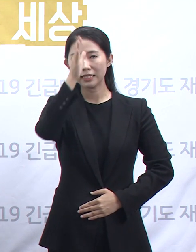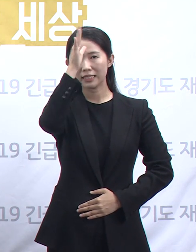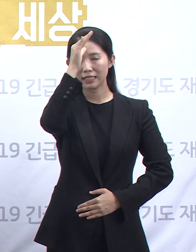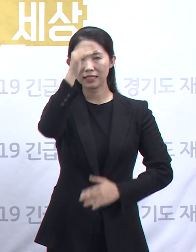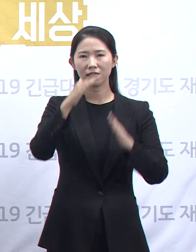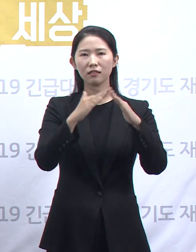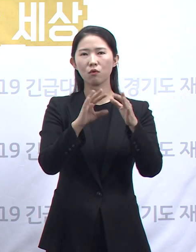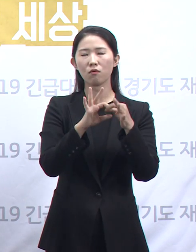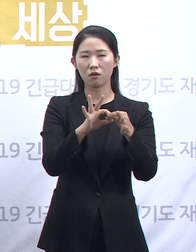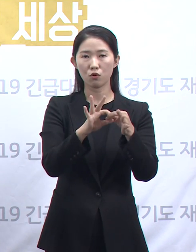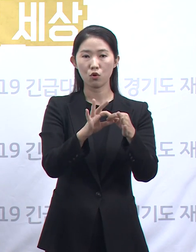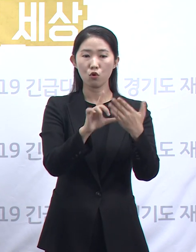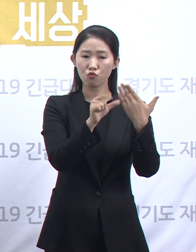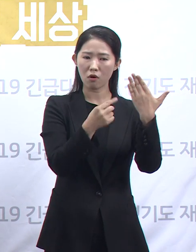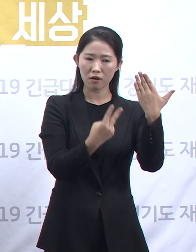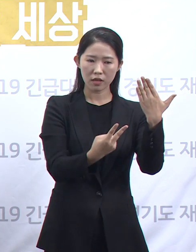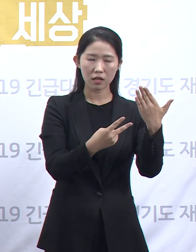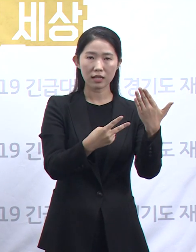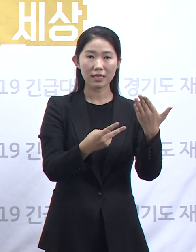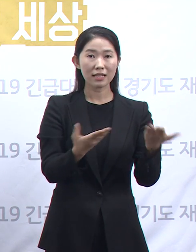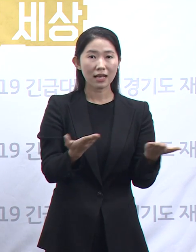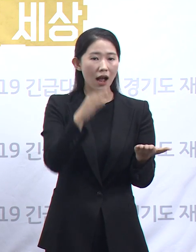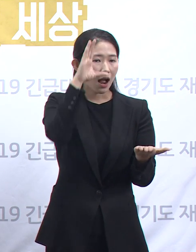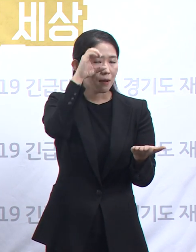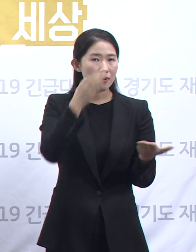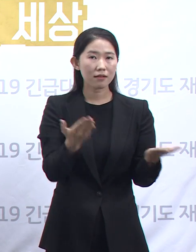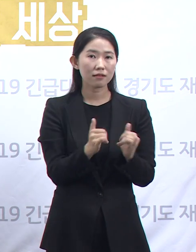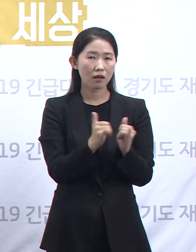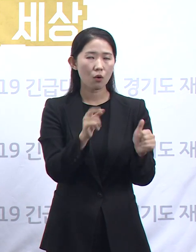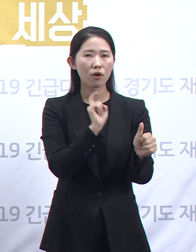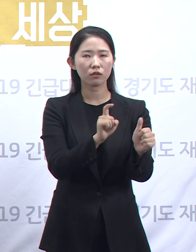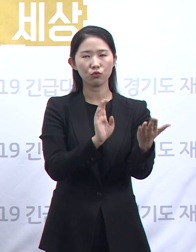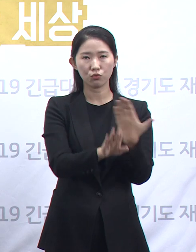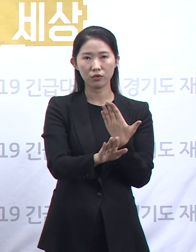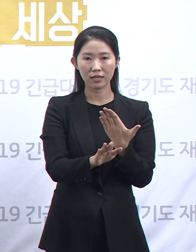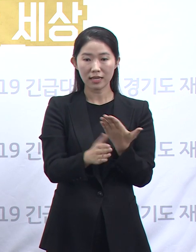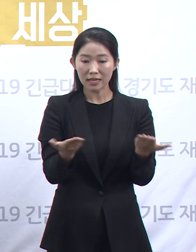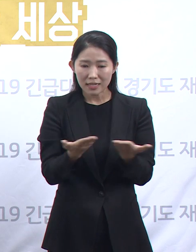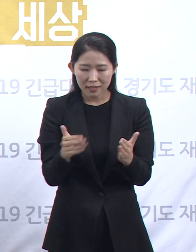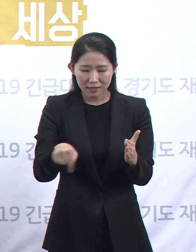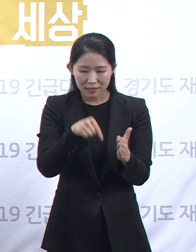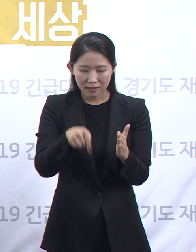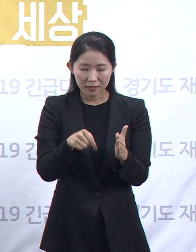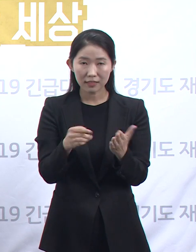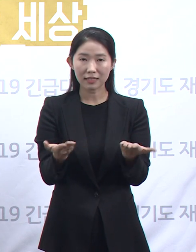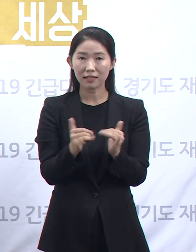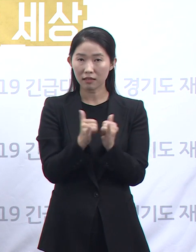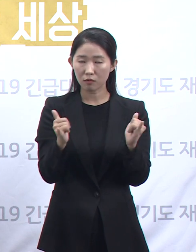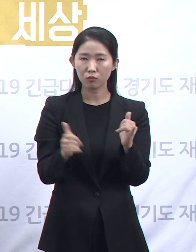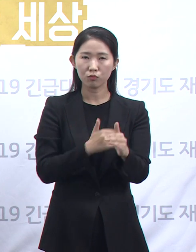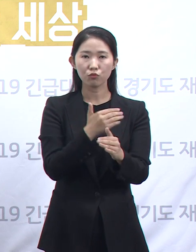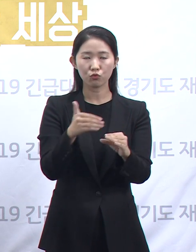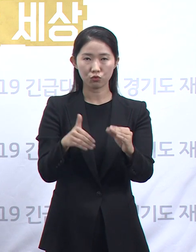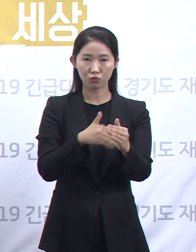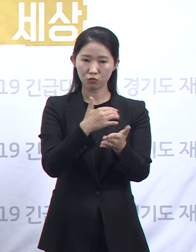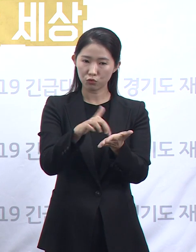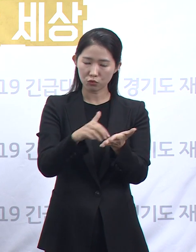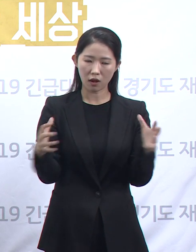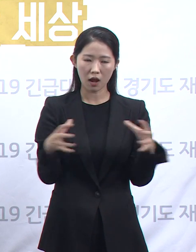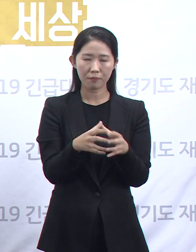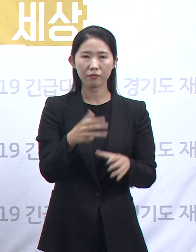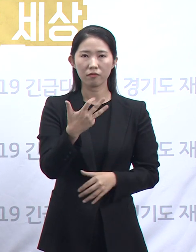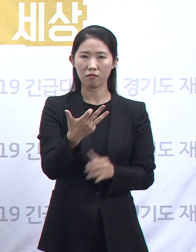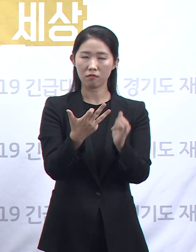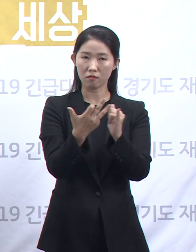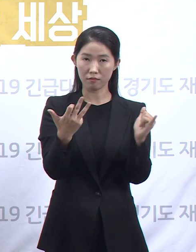아르바이트생의 확진 이후 가게 직원 5명이 추가 확진되어 누적 총 6명이 확진되었습니다. 지난 8월 23일부터